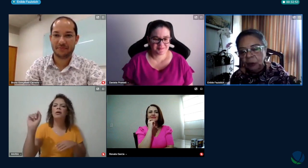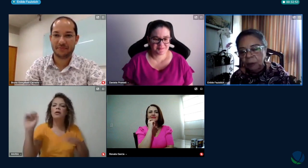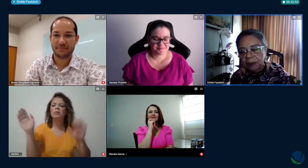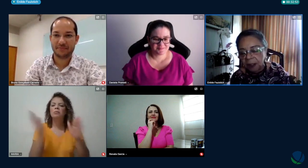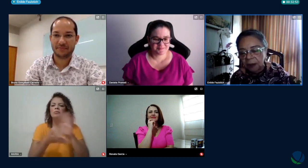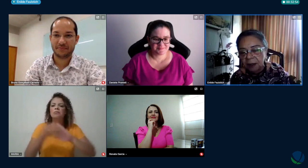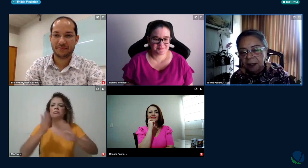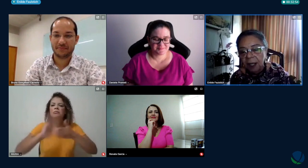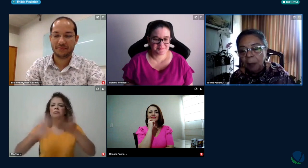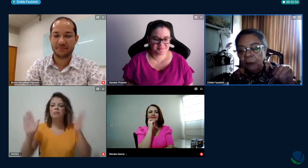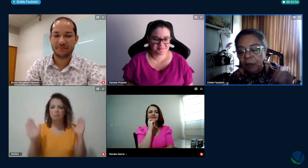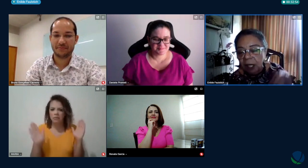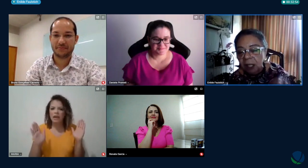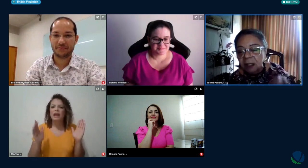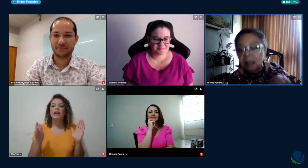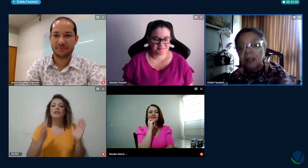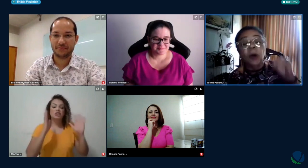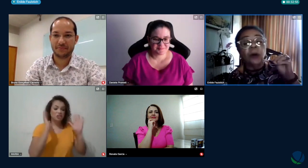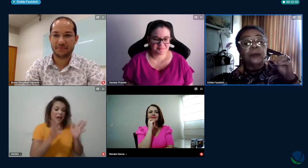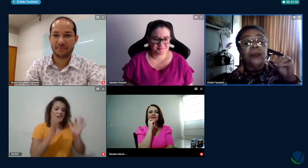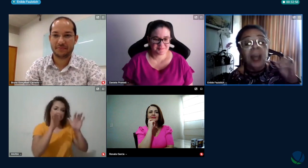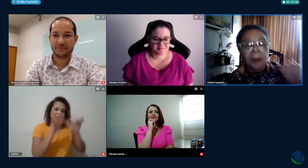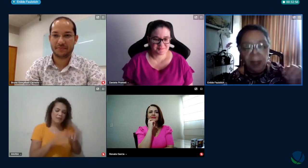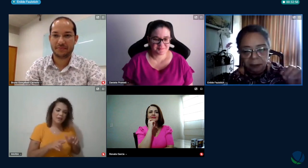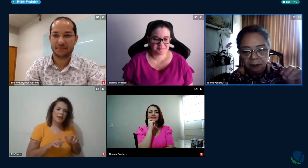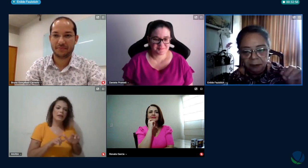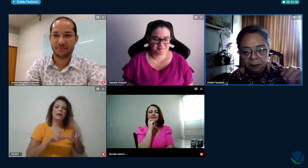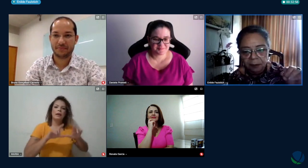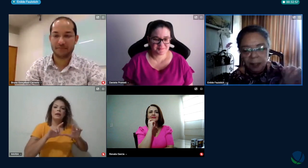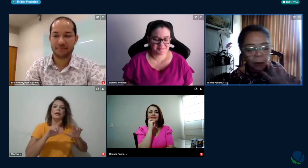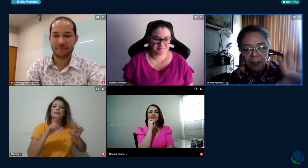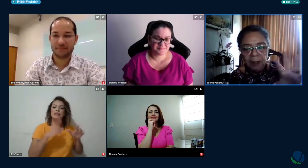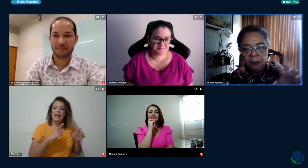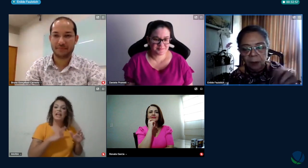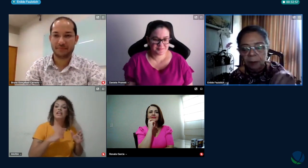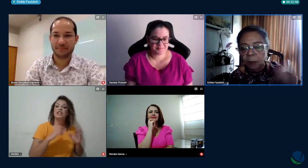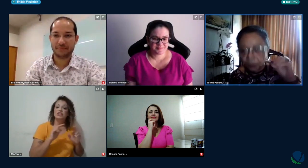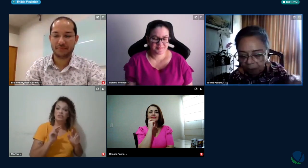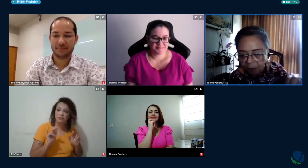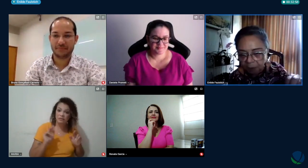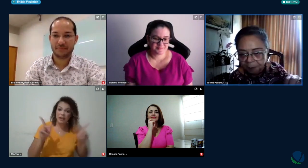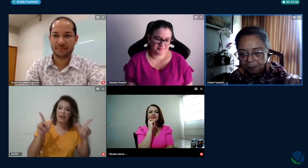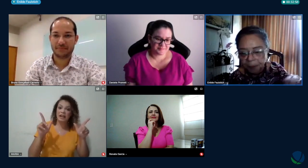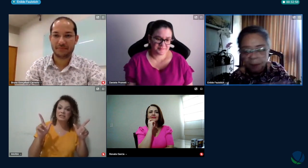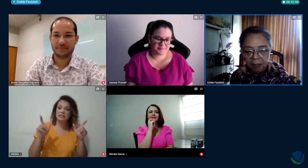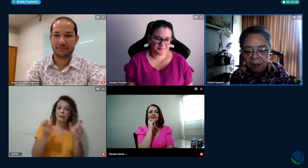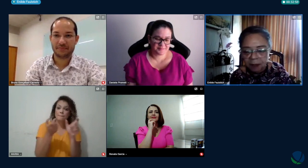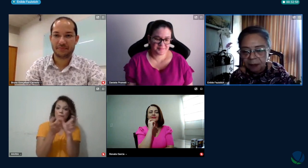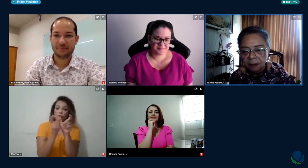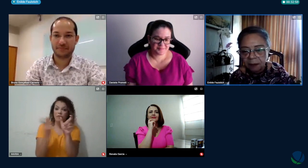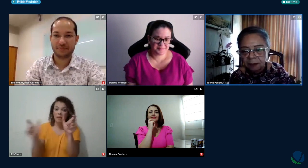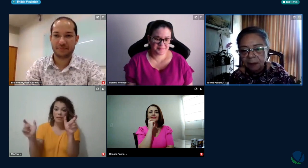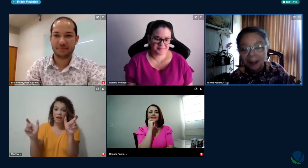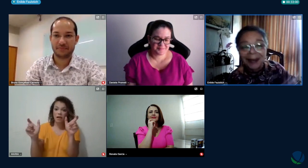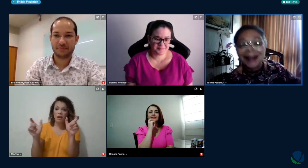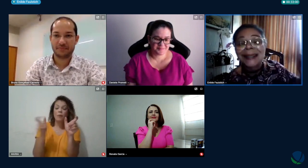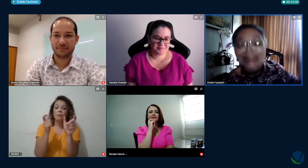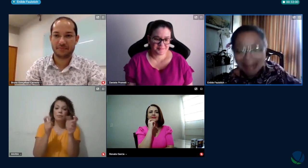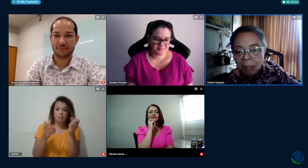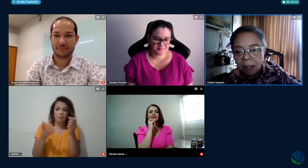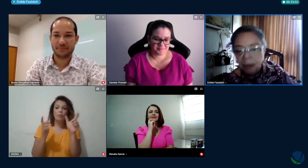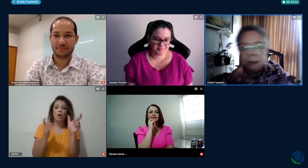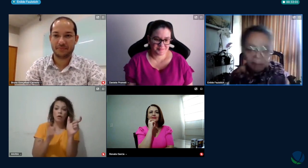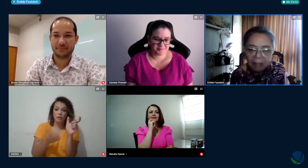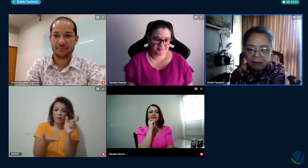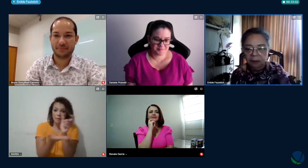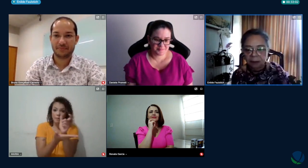ali, falta completar. É uma diferença entre morfema, em qualquer língua, morfema, base, e